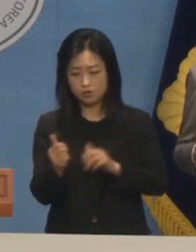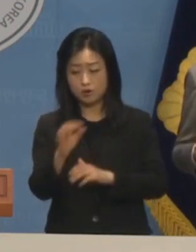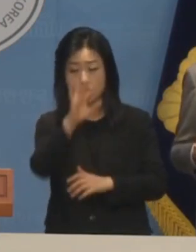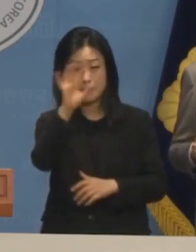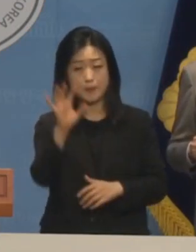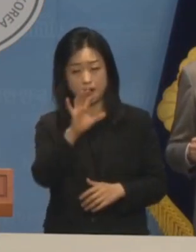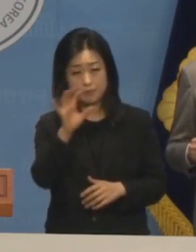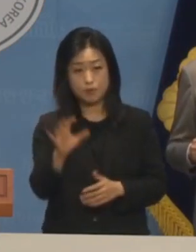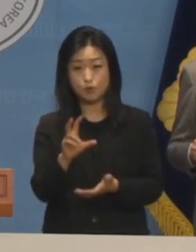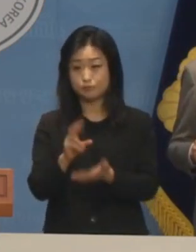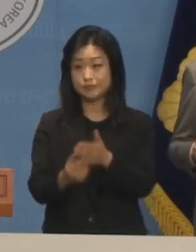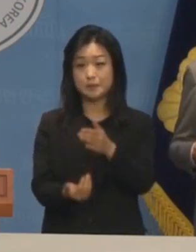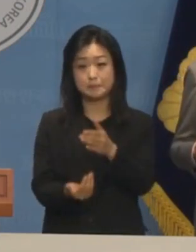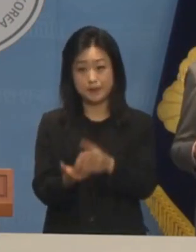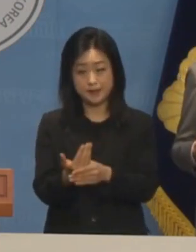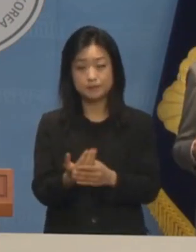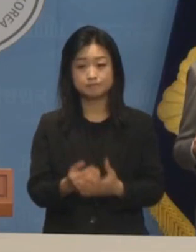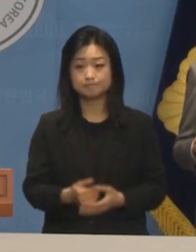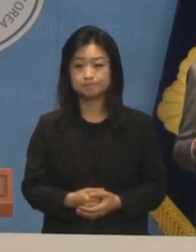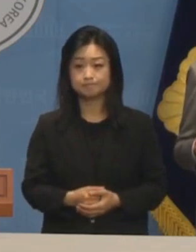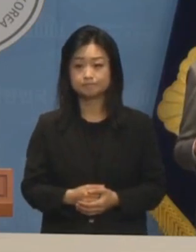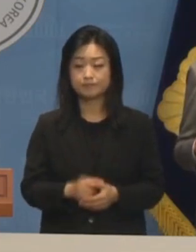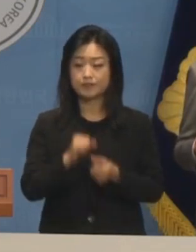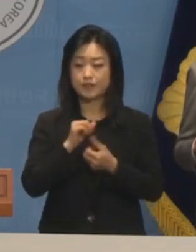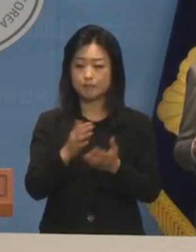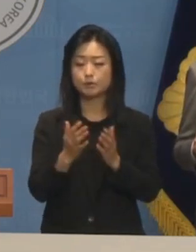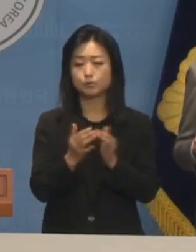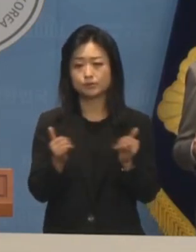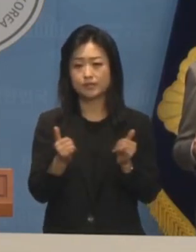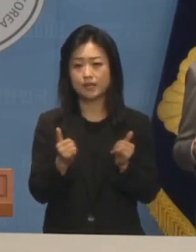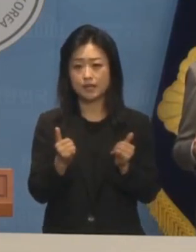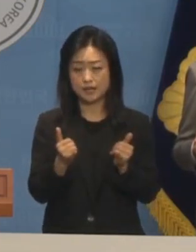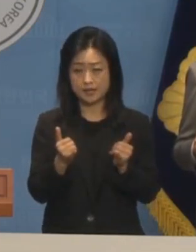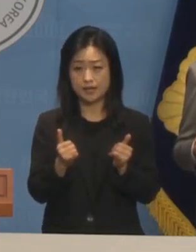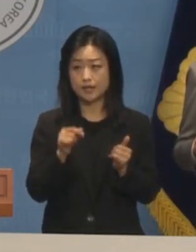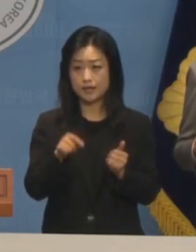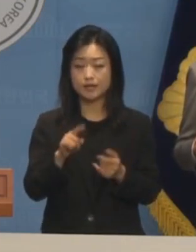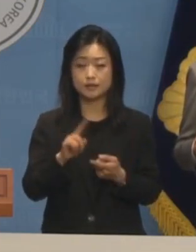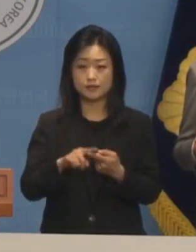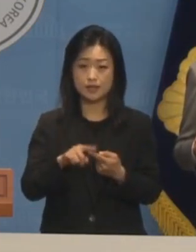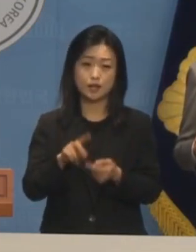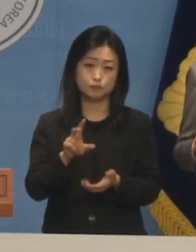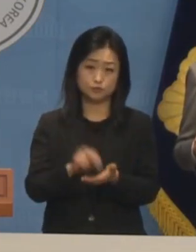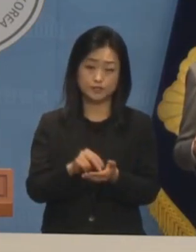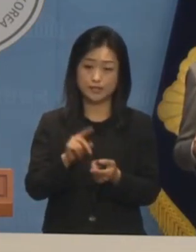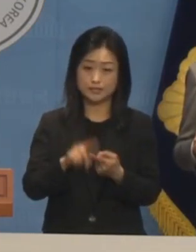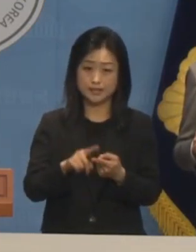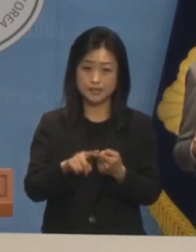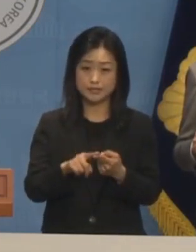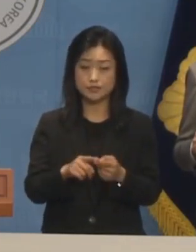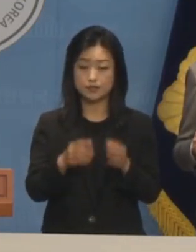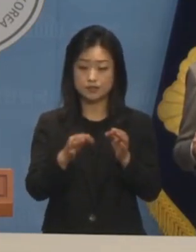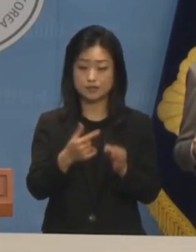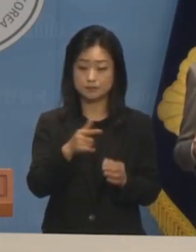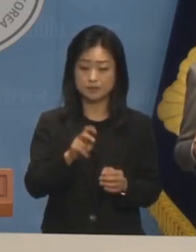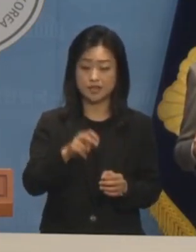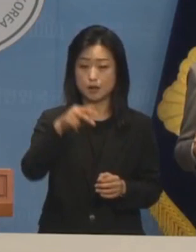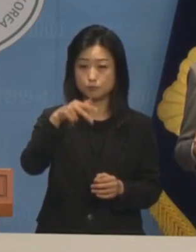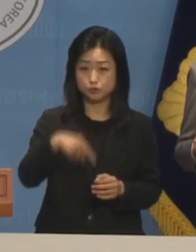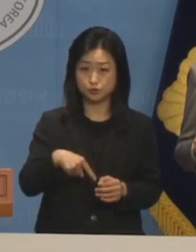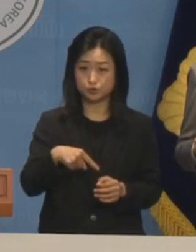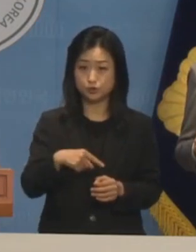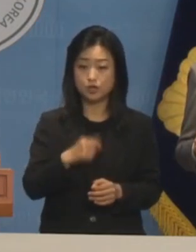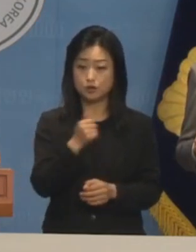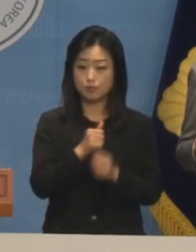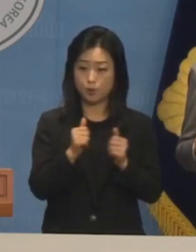않고 과로사 문제가 발생을 하고 있습니다. 택배 노동 과로사 문제, 대리점 계약 해지 문제에 관해서 김남주 민변 민생경제위